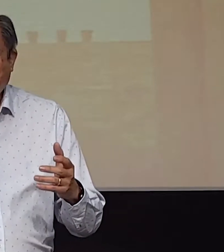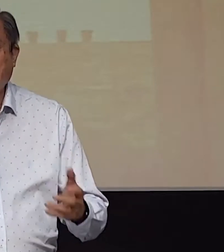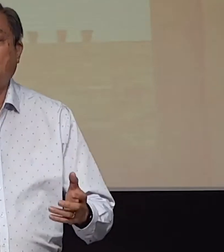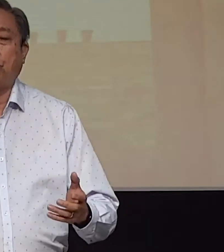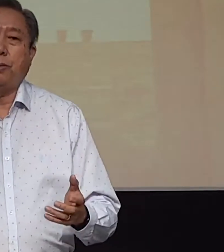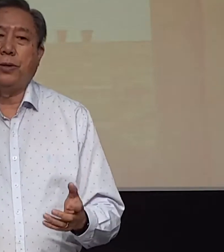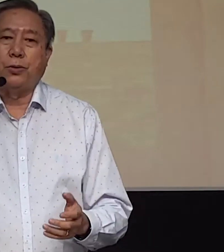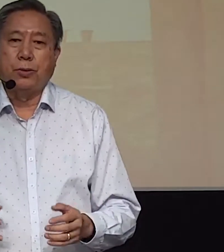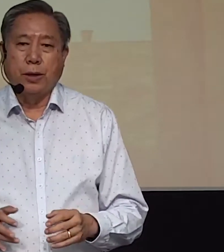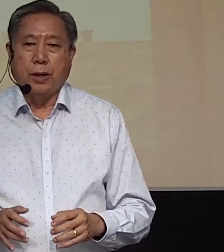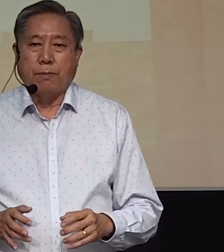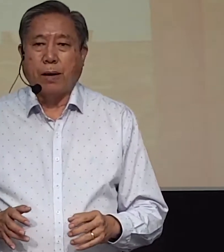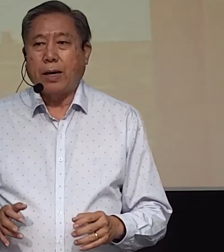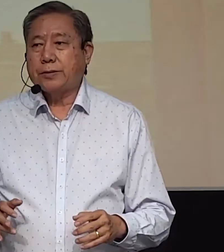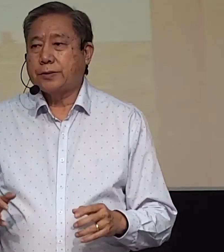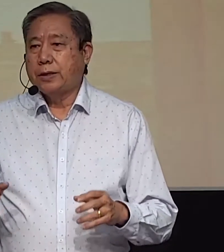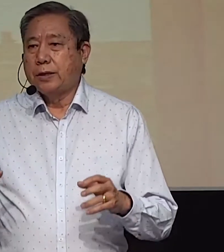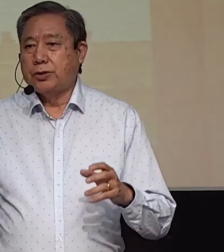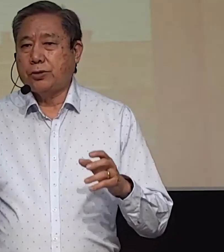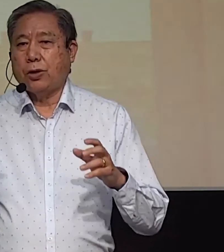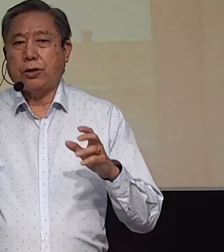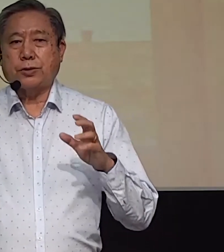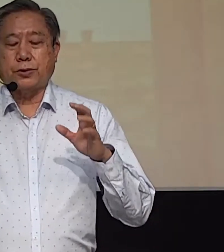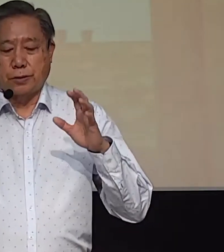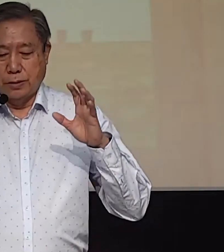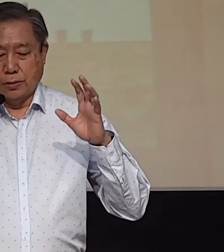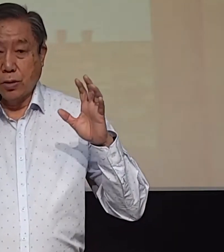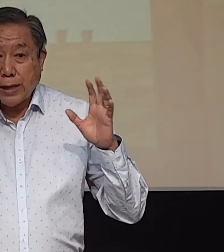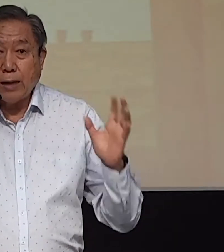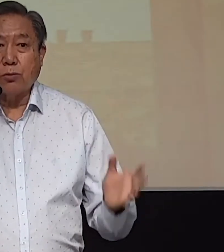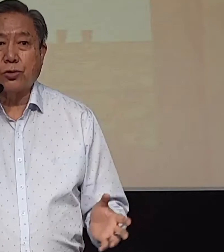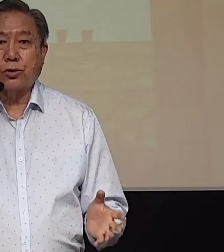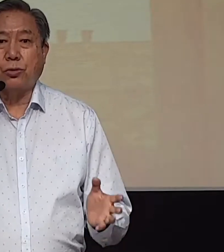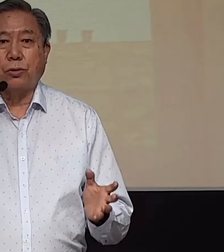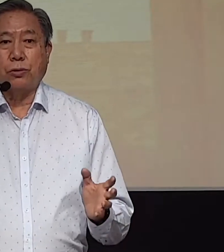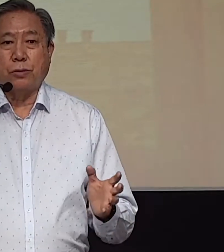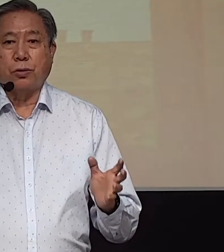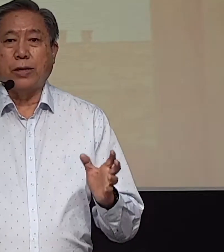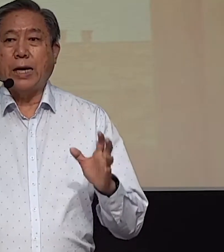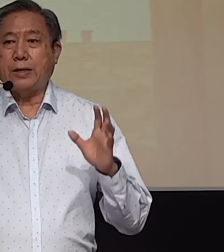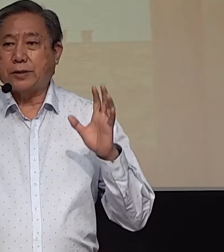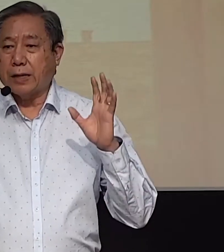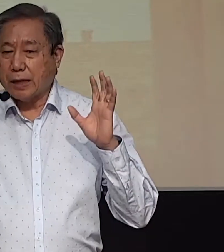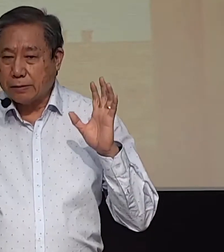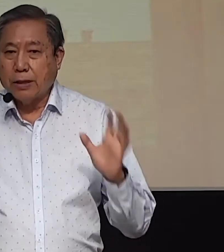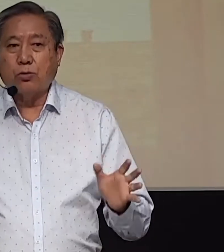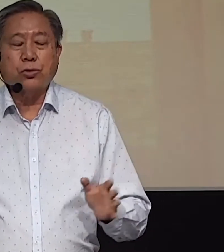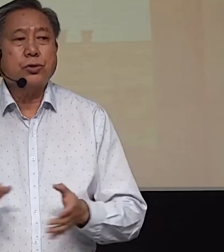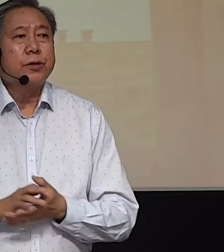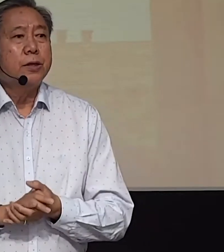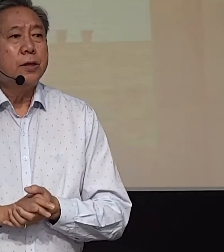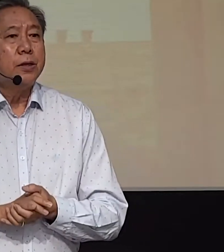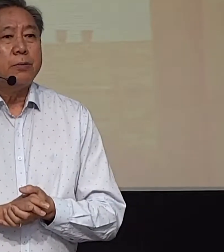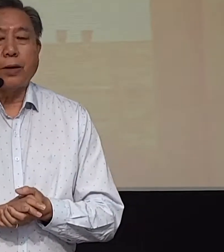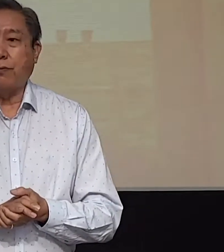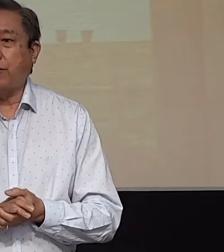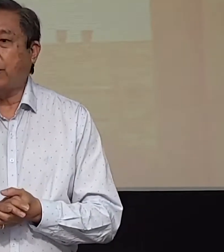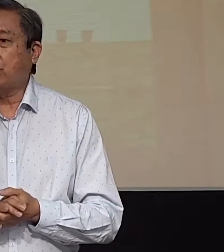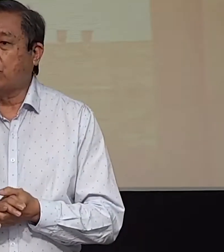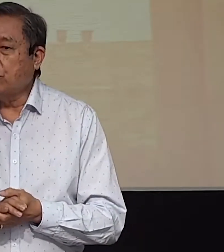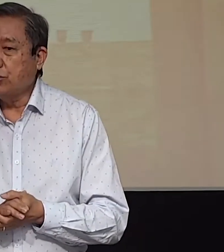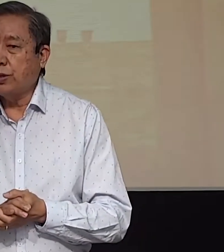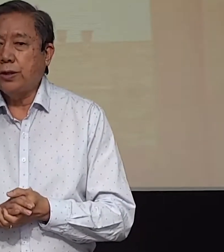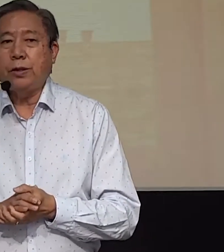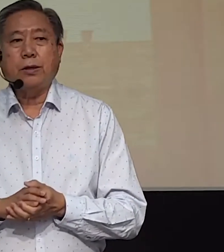meramente um estudo bíblico, mas de nós olharmos com olhares atentos para